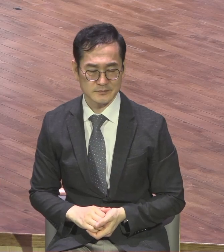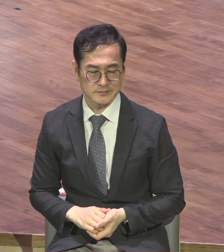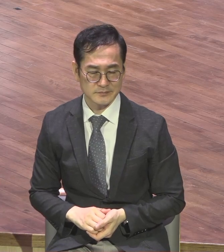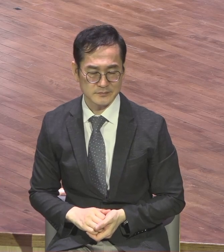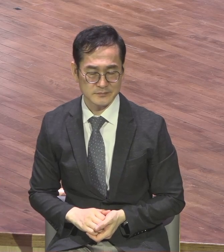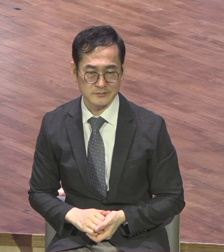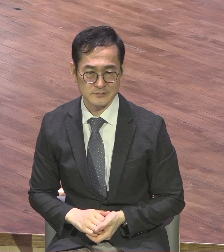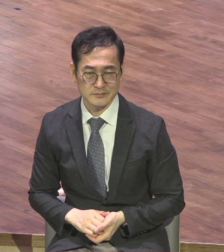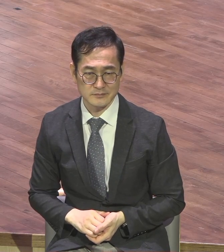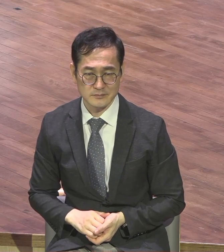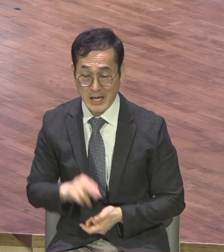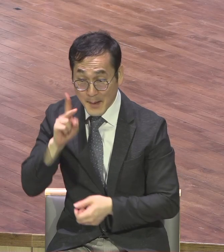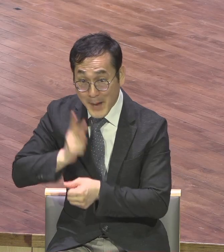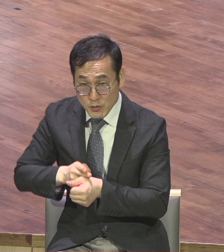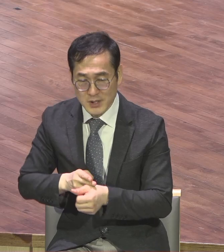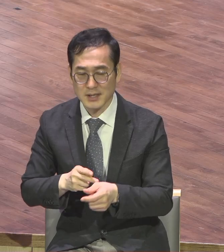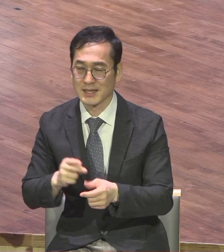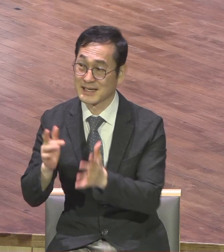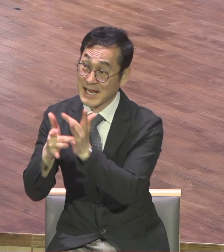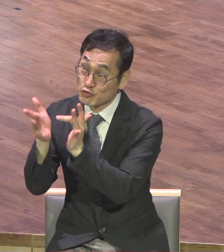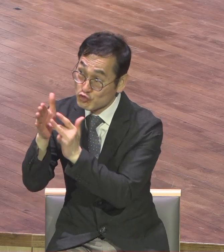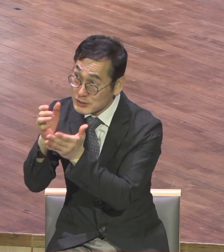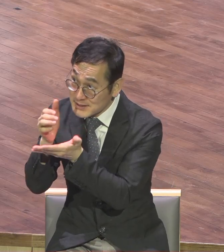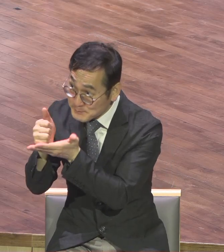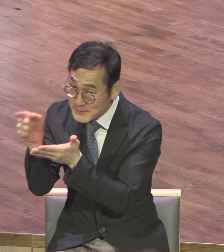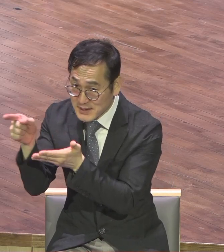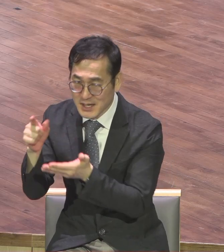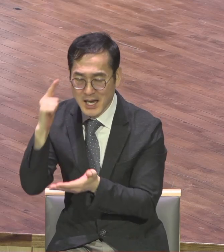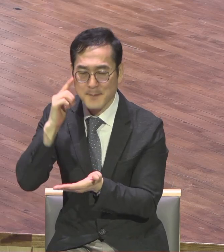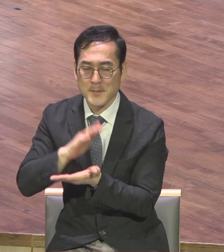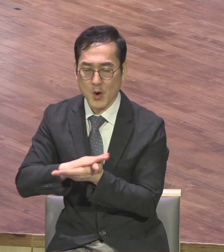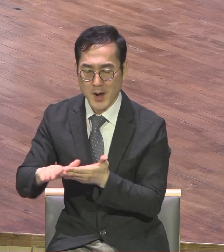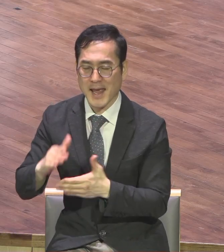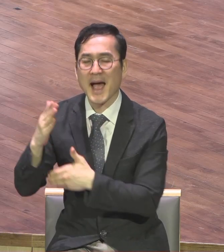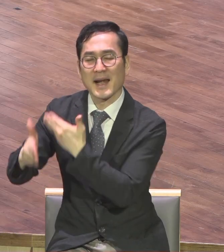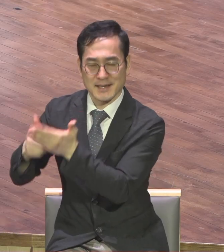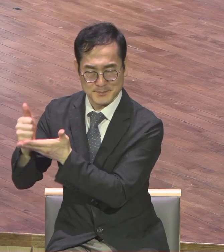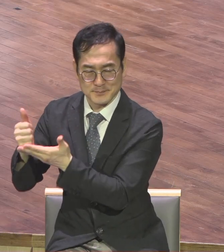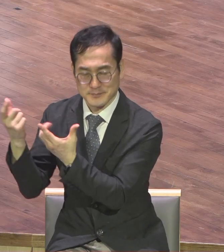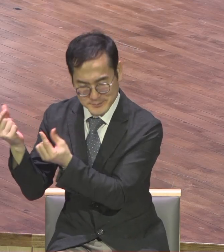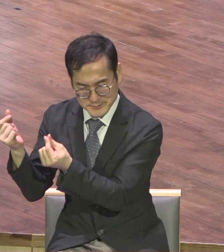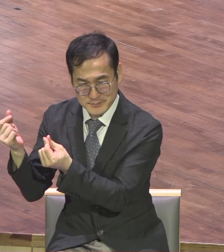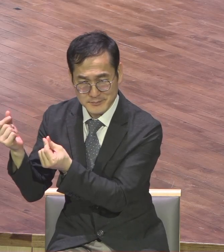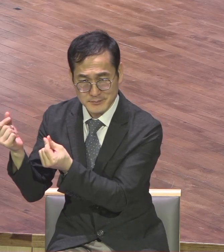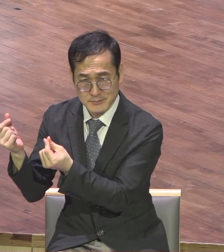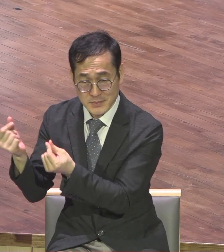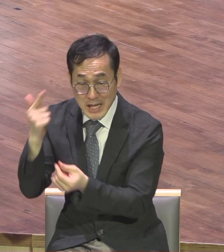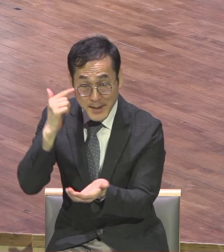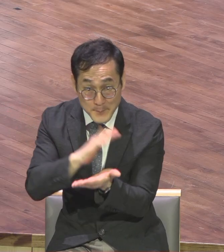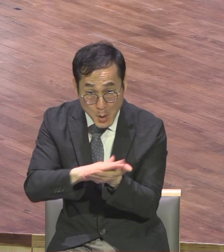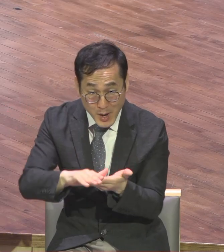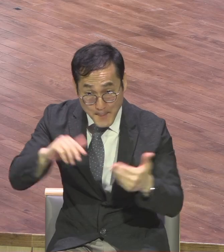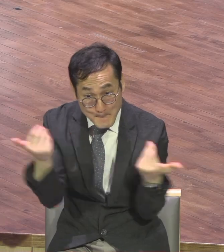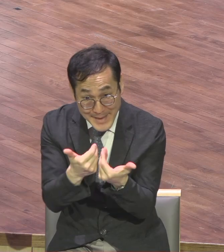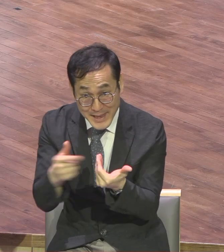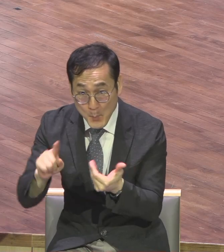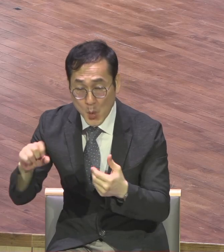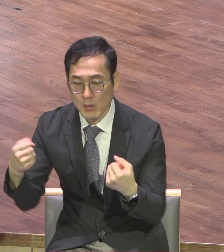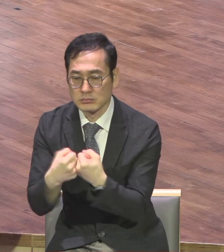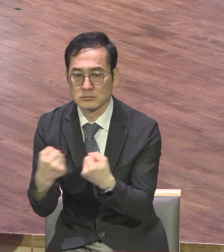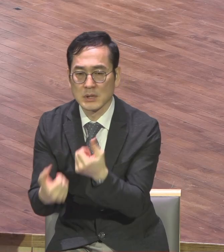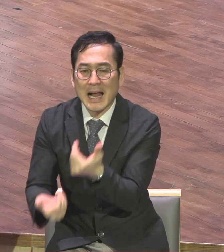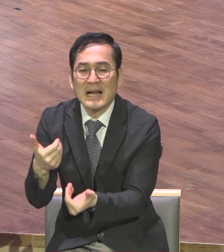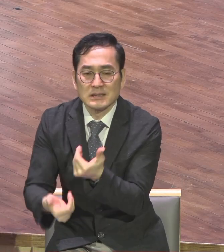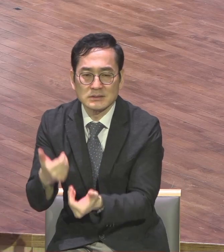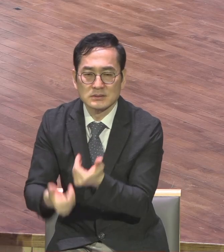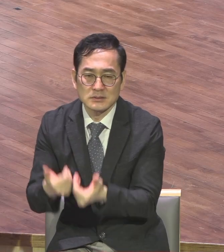하나님이시다라고 강조하고 있어요. 평강의 반대는 뭐예요? 분쟁입니다. 자꾸 사람들 이간시켜